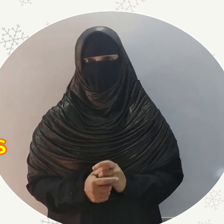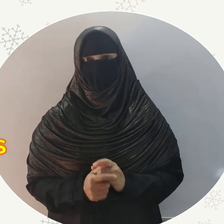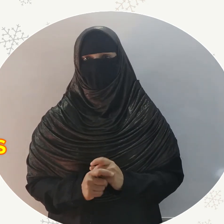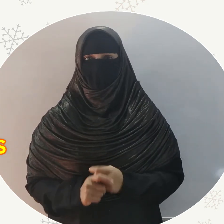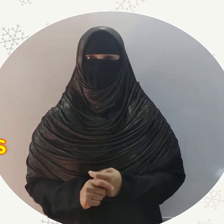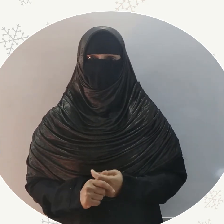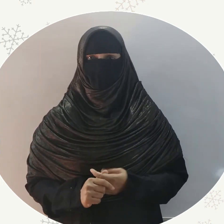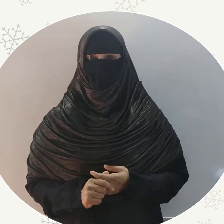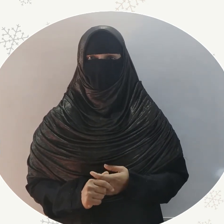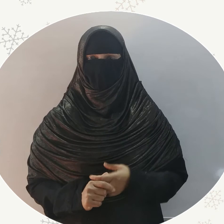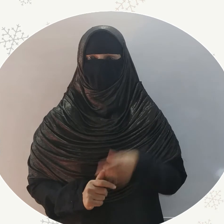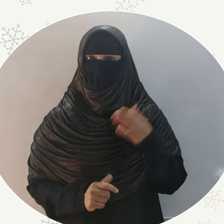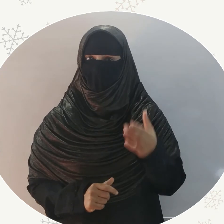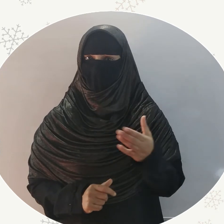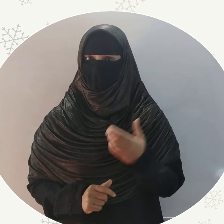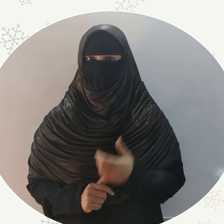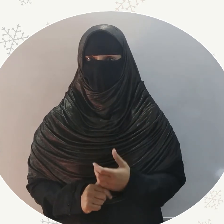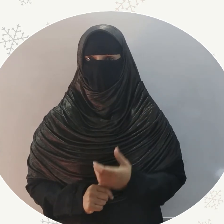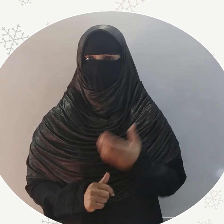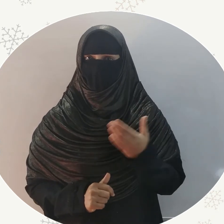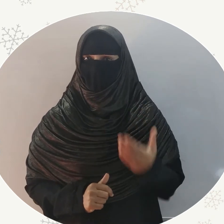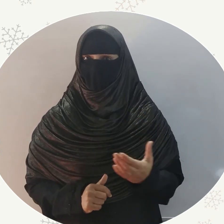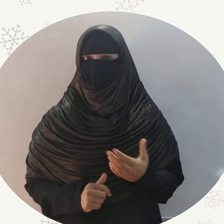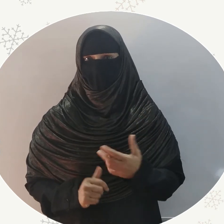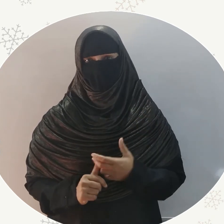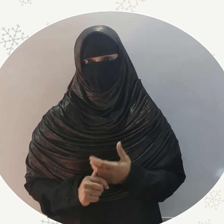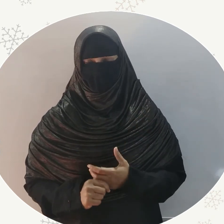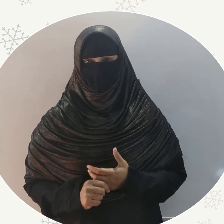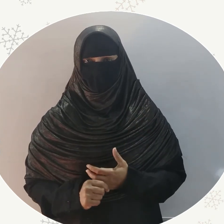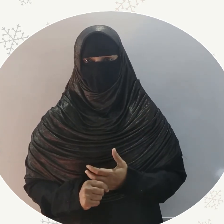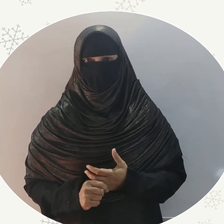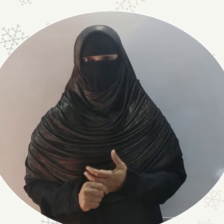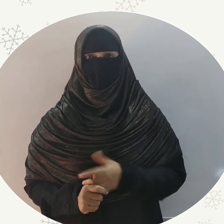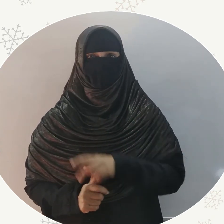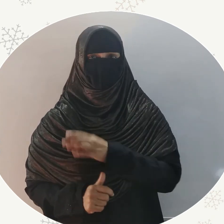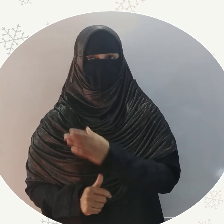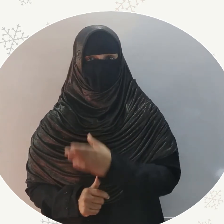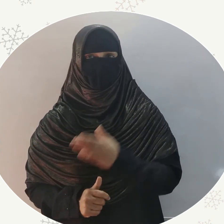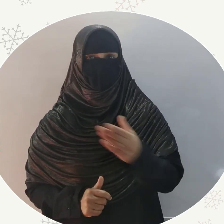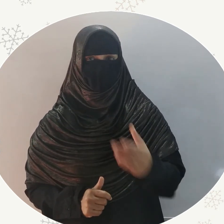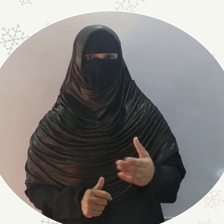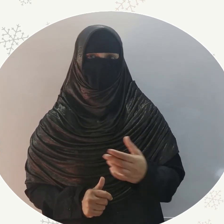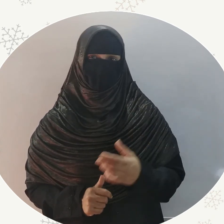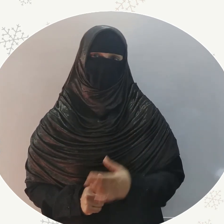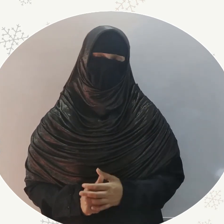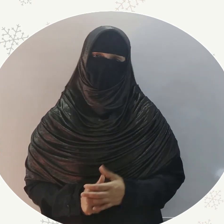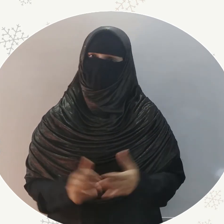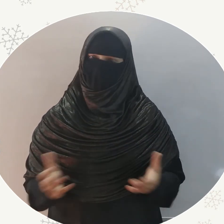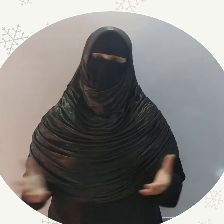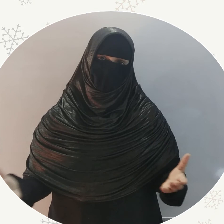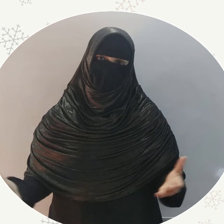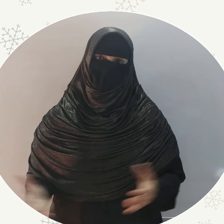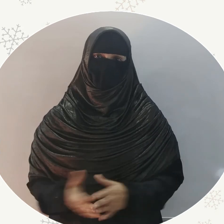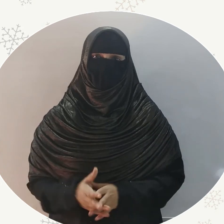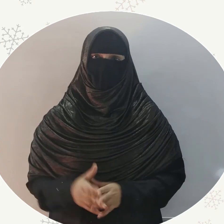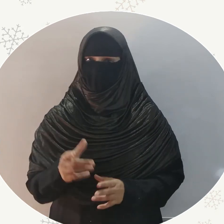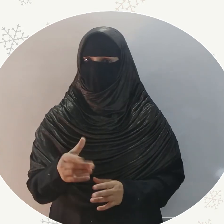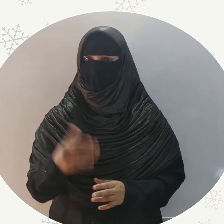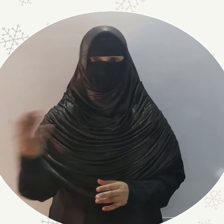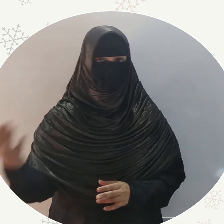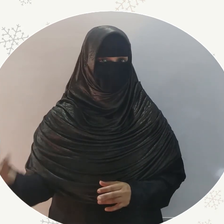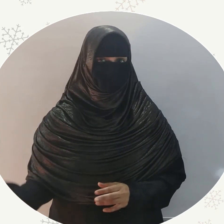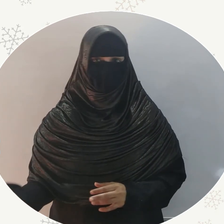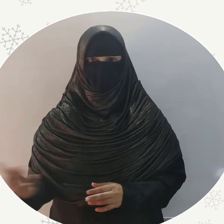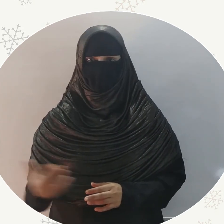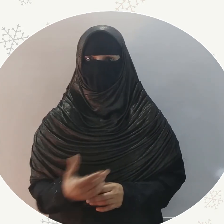എന്നാണ് ഇതിന്റെ കറക്റ്റ് പ്രൊണൗൺസിയേഷൻ. റെസ്യൂമി. റെസ്യൂമി എന്നാണ് ഇതിന്റെ കറക്റ്റ് പ്രൊണൗൺസിയേഷൻ. പലരും റെസ്യൂം എന്ന് പറയും, അത് തെറ്റാണ്. അപ്പോൾ